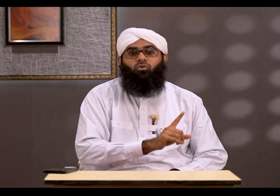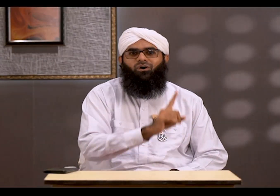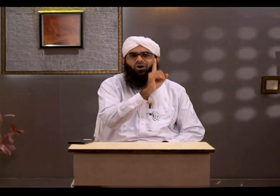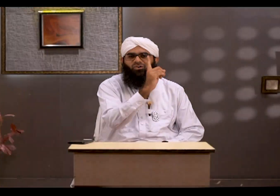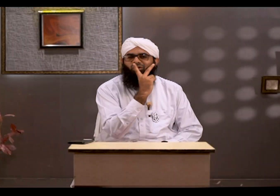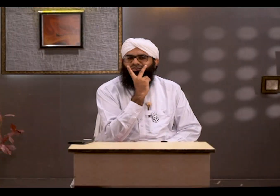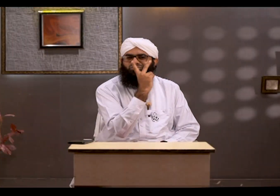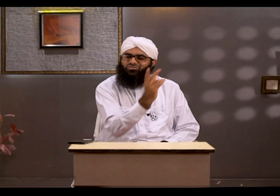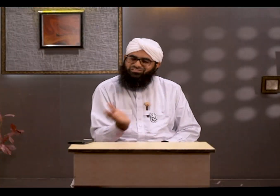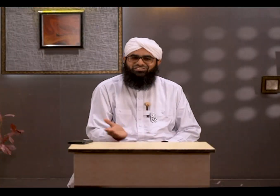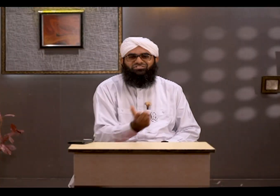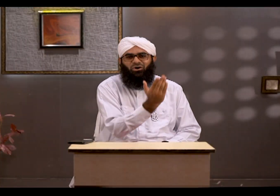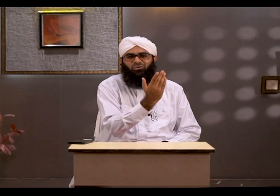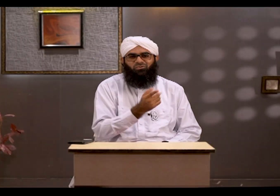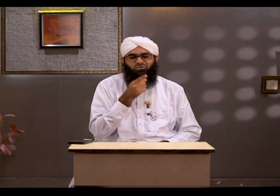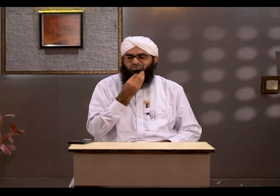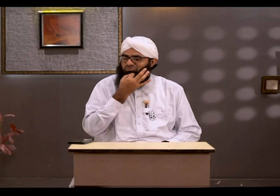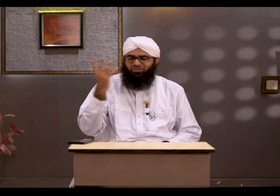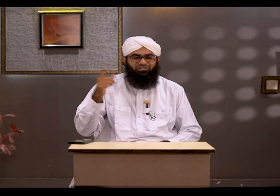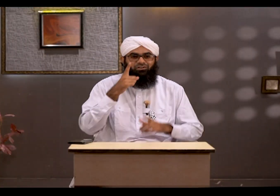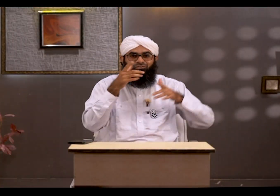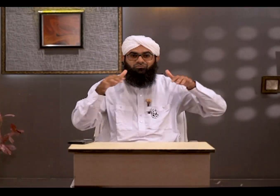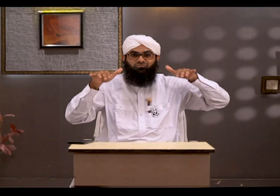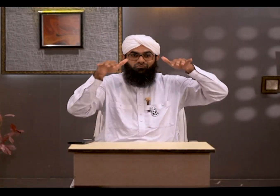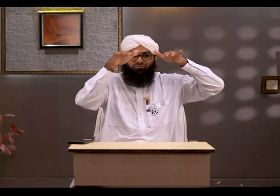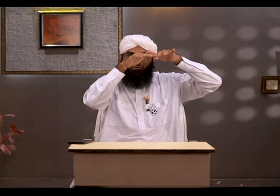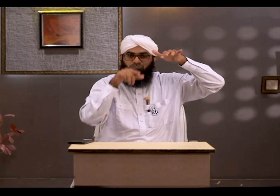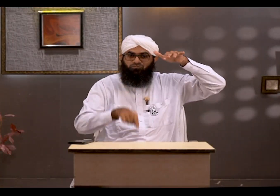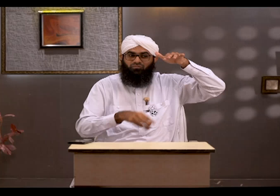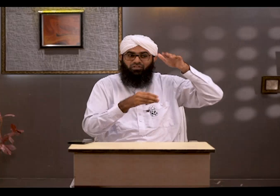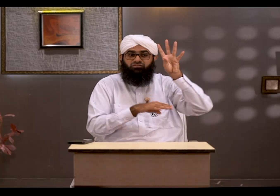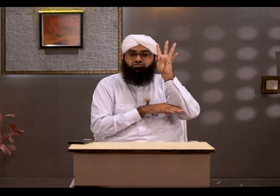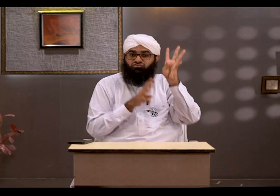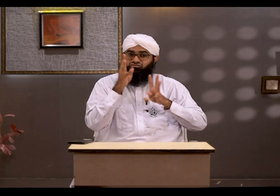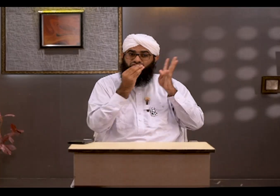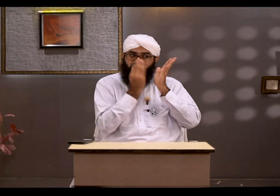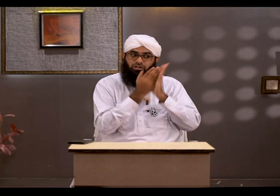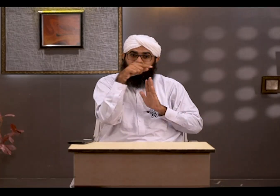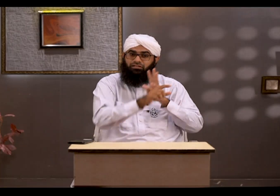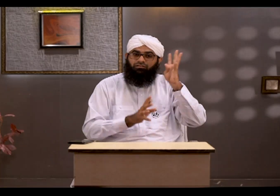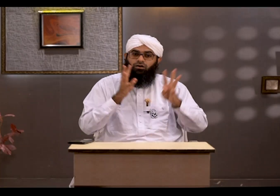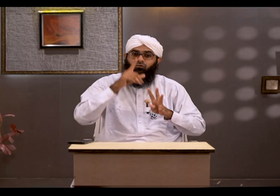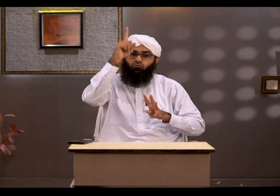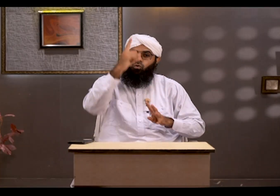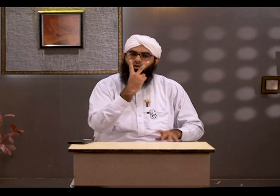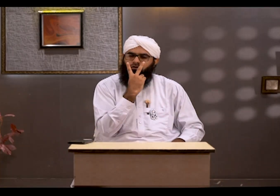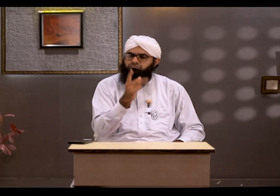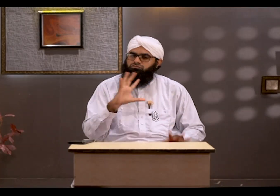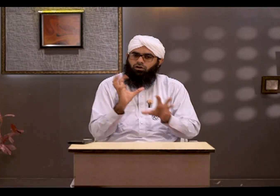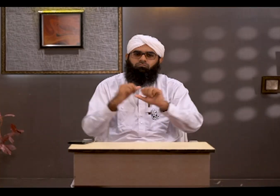عرش الہی ظاہر ہوگا اور اللہ پاک جنت کے باغوں میں سے ایک باغ میں تجلی فرمائے گا، اور ان جنتیوں کے لیے ممبر بچھائے جائیں